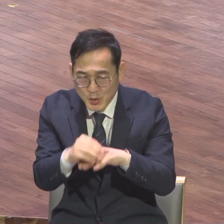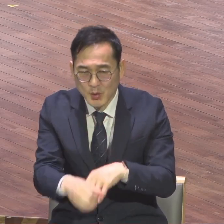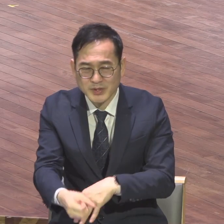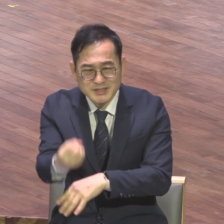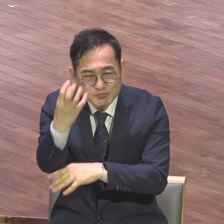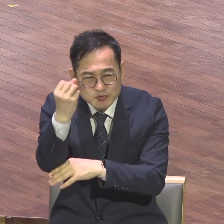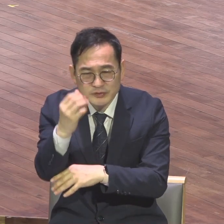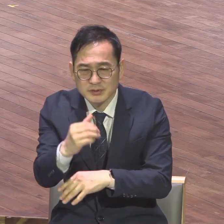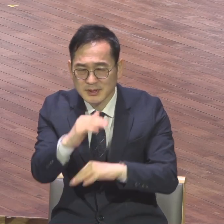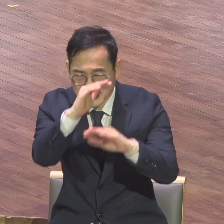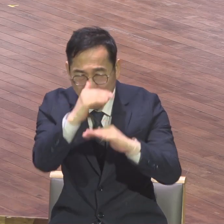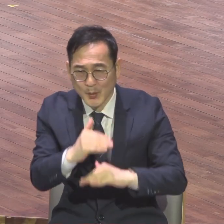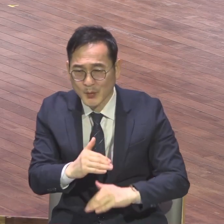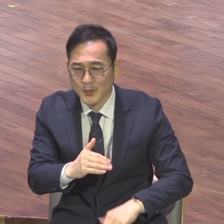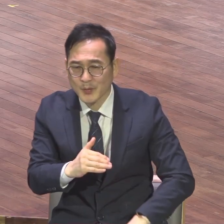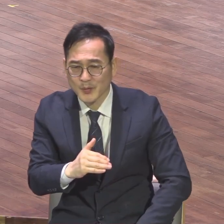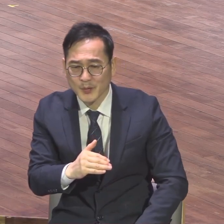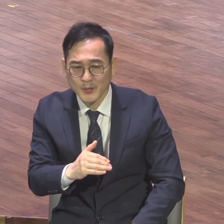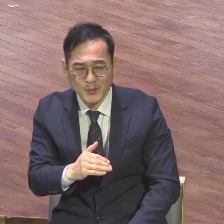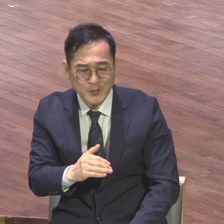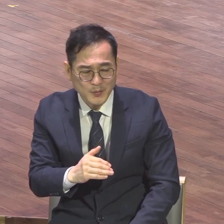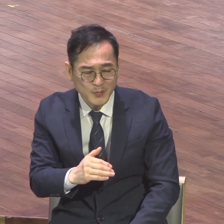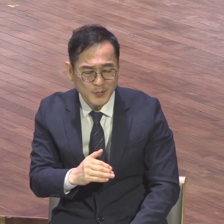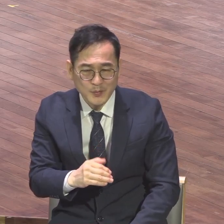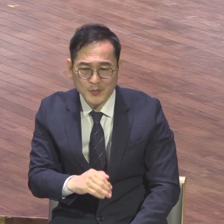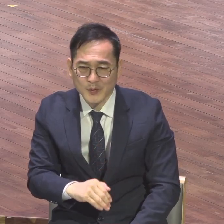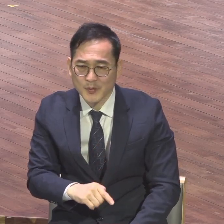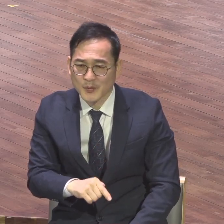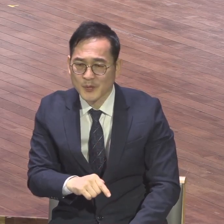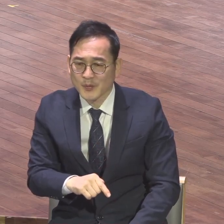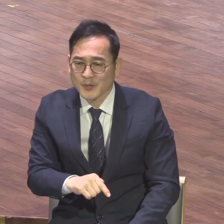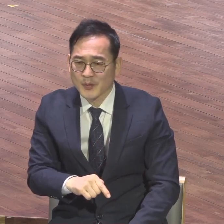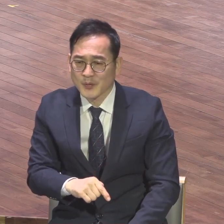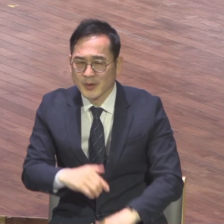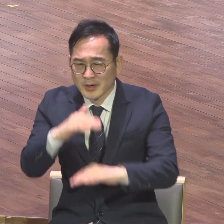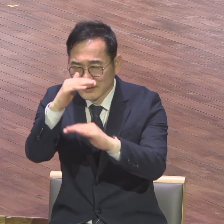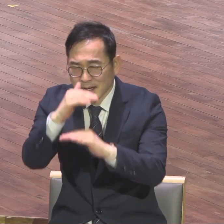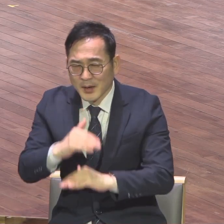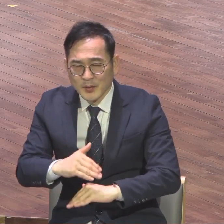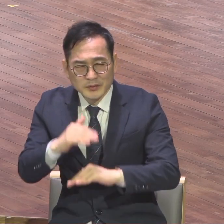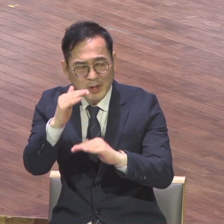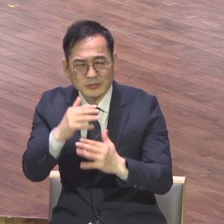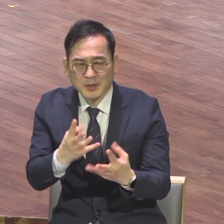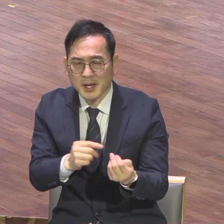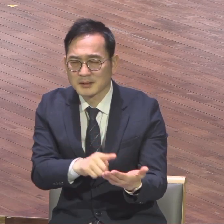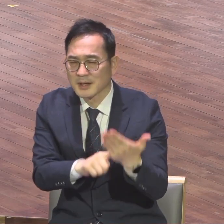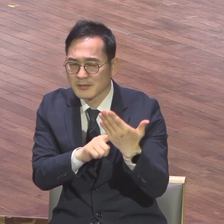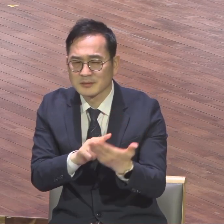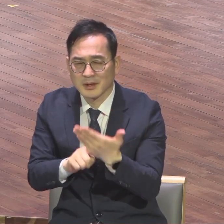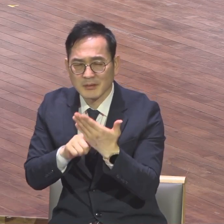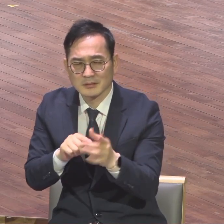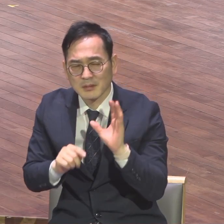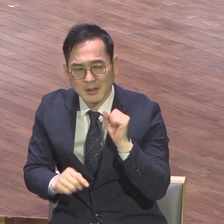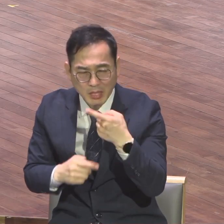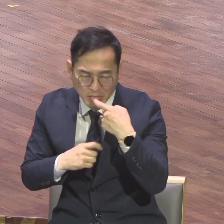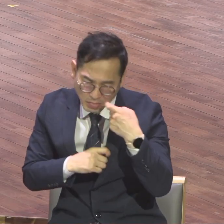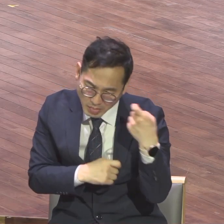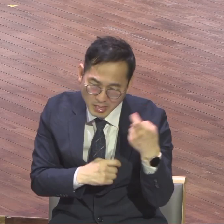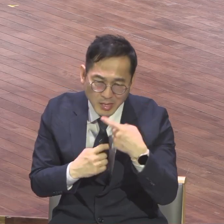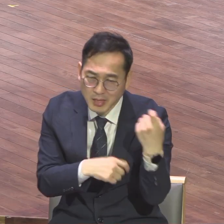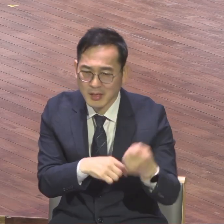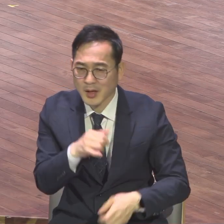통해 느낄 수 있는데 과거에는 상상하지도 못한 일들이 지금 비일비재하게 일어나고 있습니다.